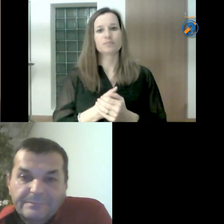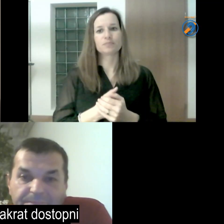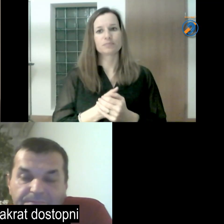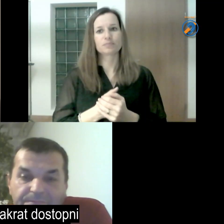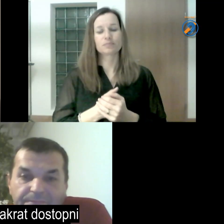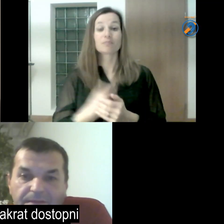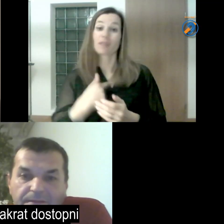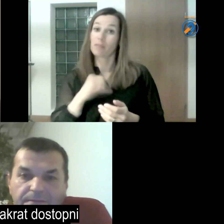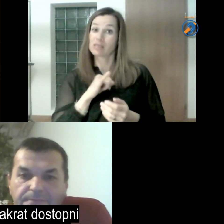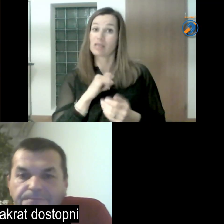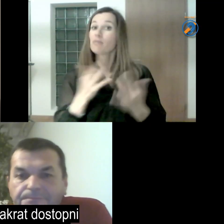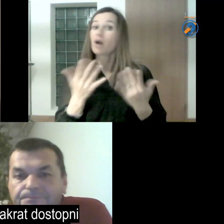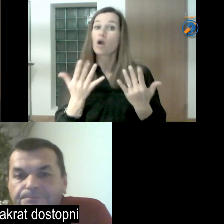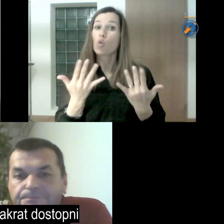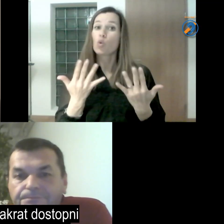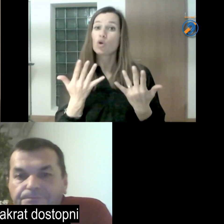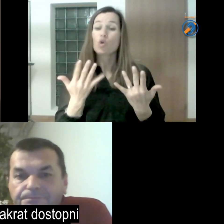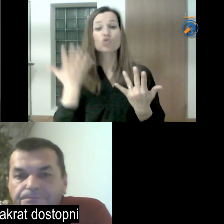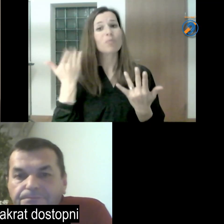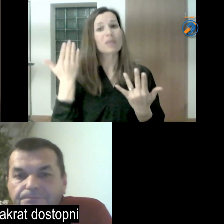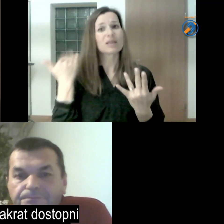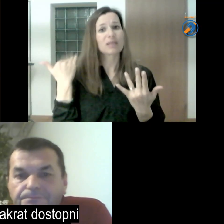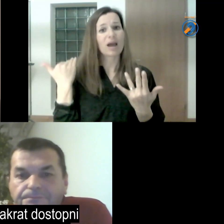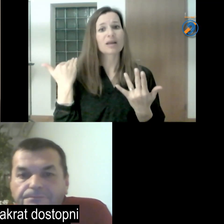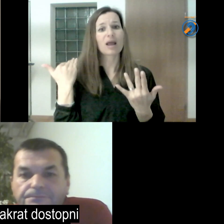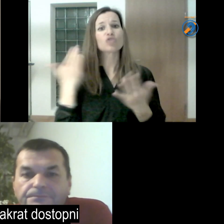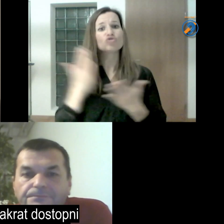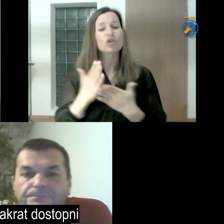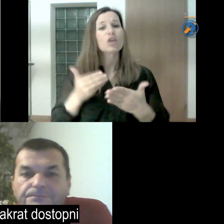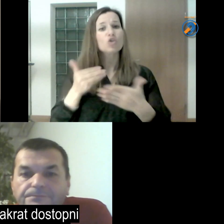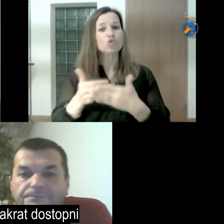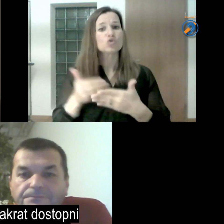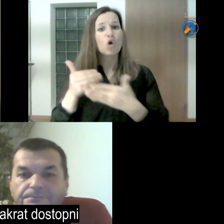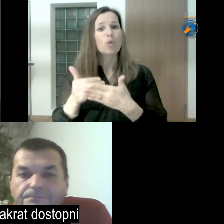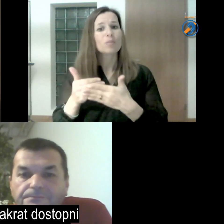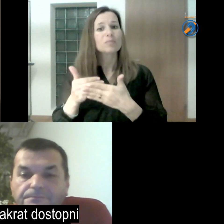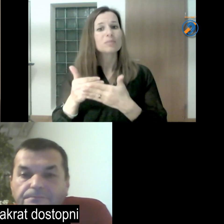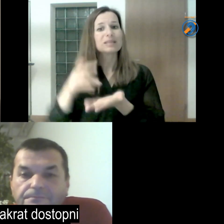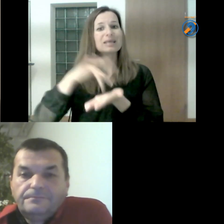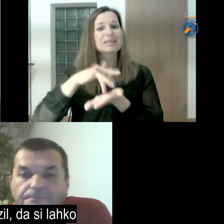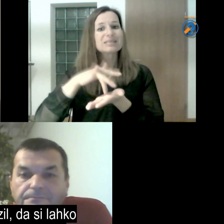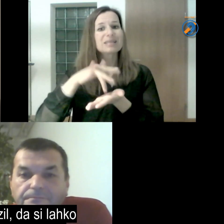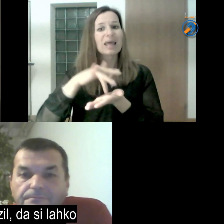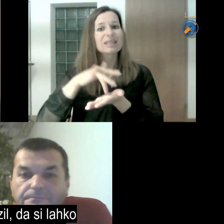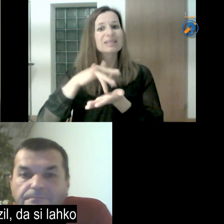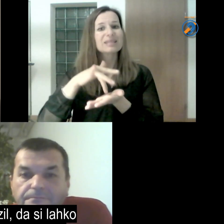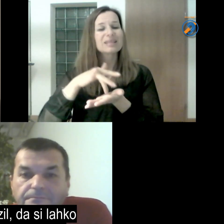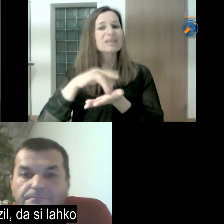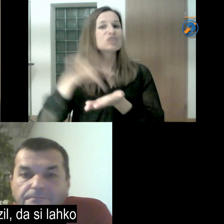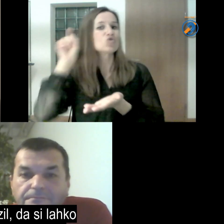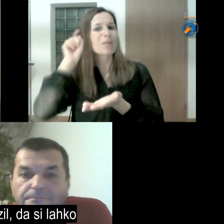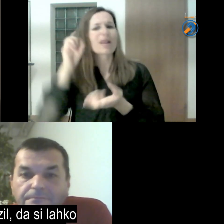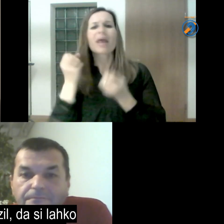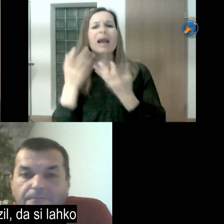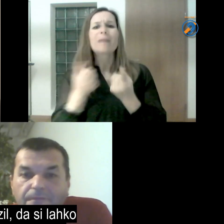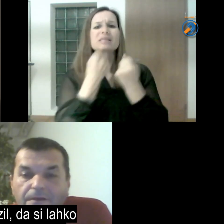Pa me zanima, koliko so bili takrat že dostopni na primer centri s slušnimi aparati, torej kam si se ti vozil, da si